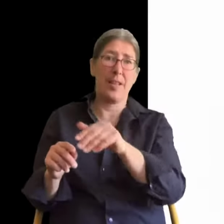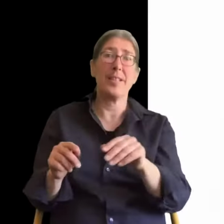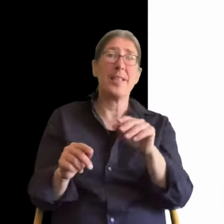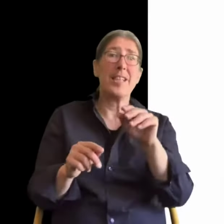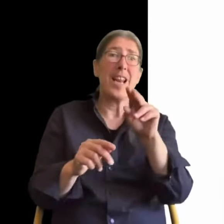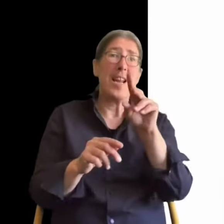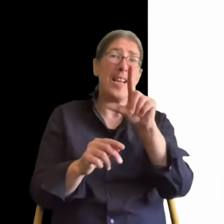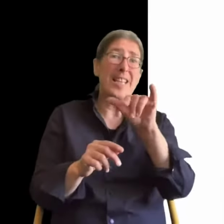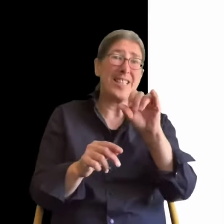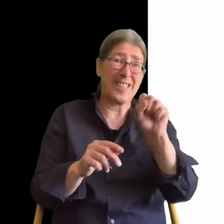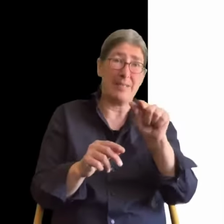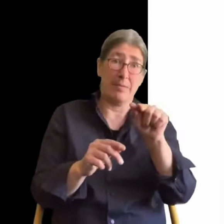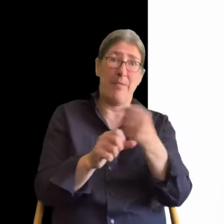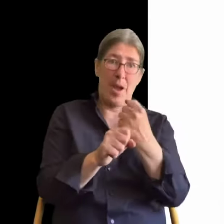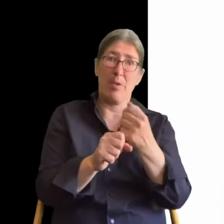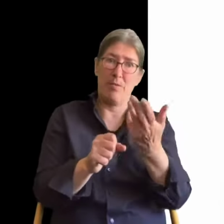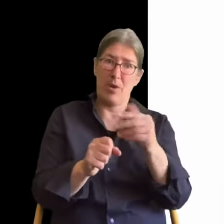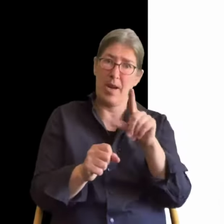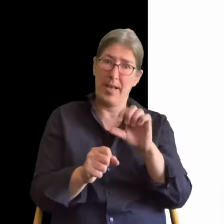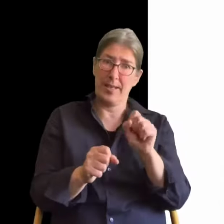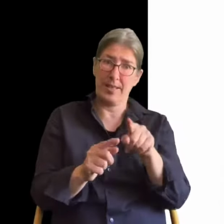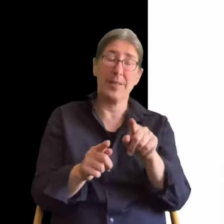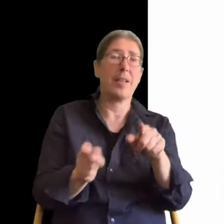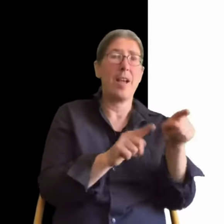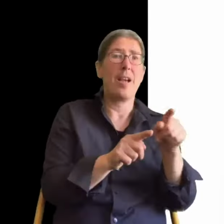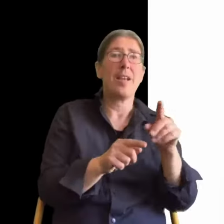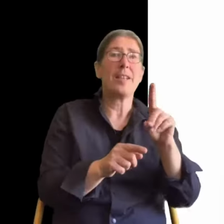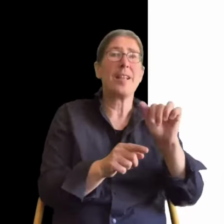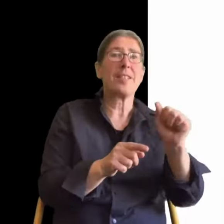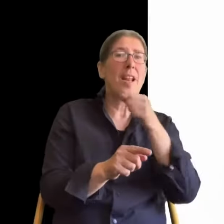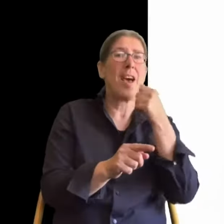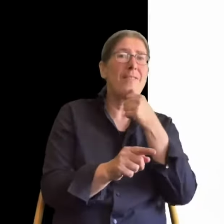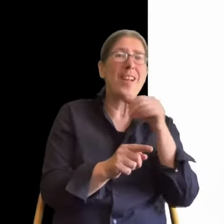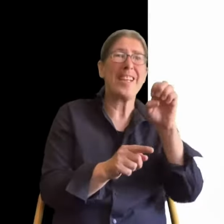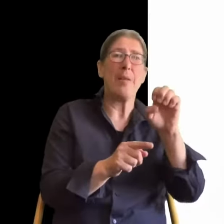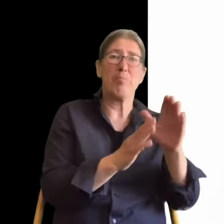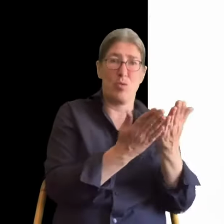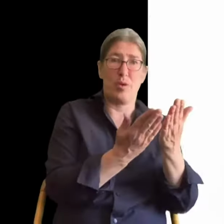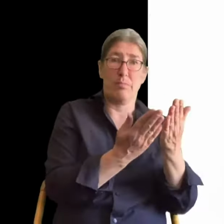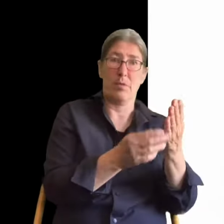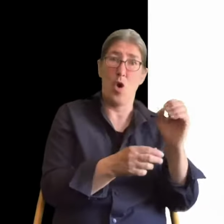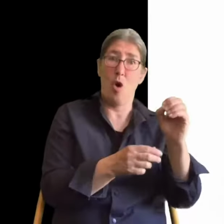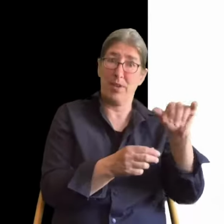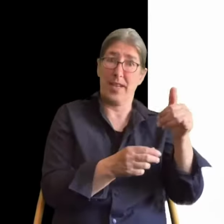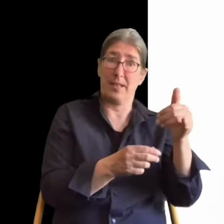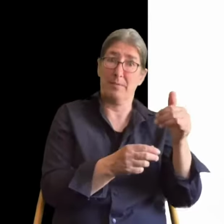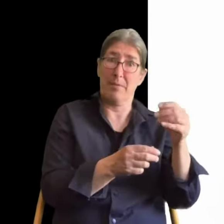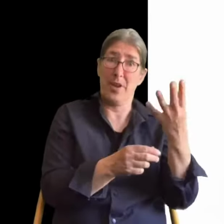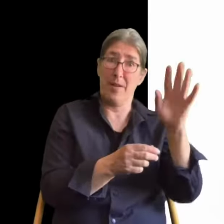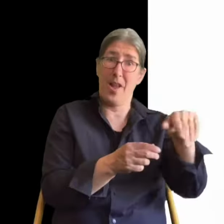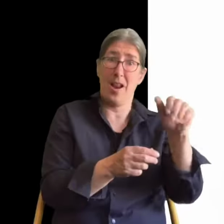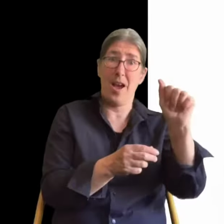das kommt von lesen. Und das langweilige Buch ist das Objekt im Akkusativ, der vierte Fall. Ein weiteres